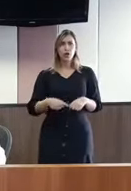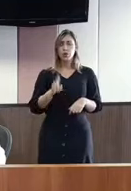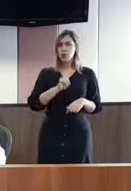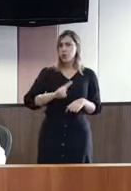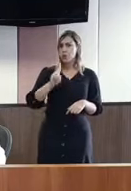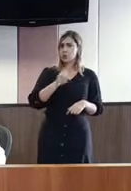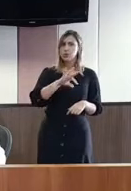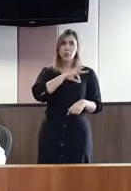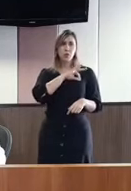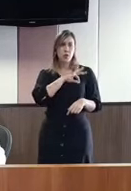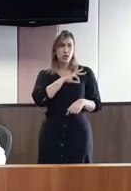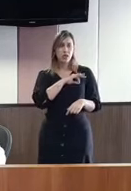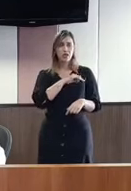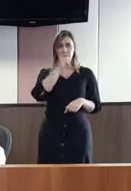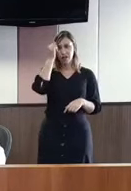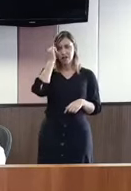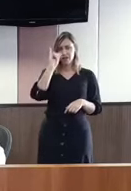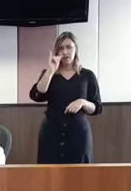às forças policiais?